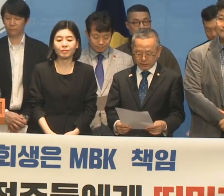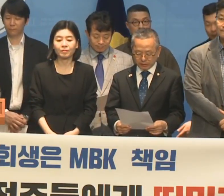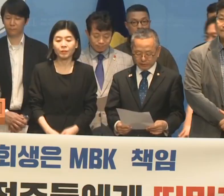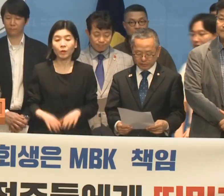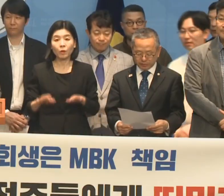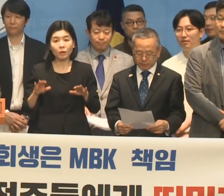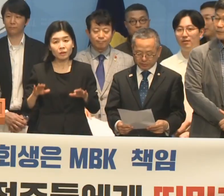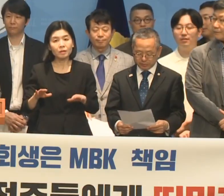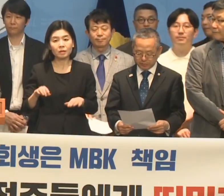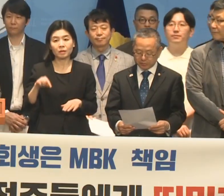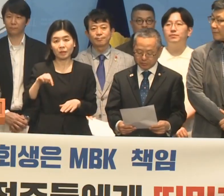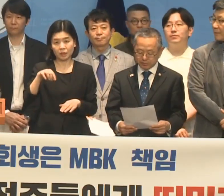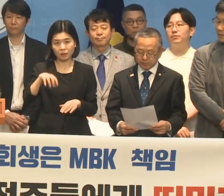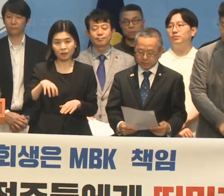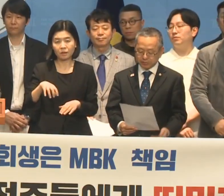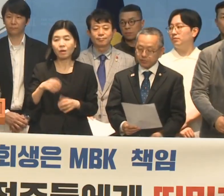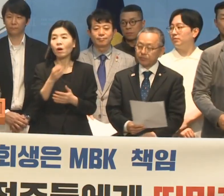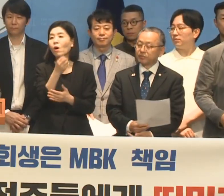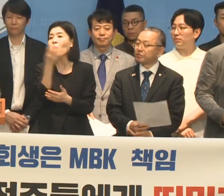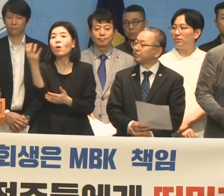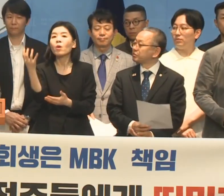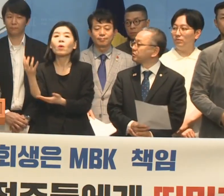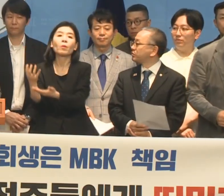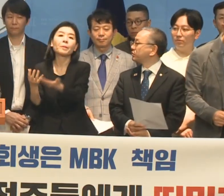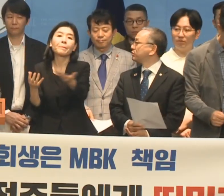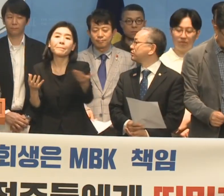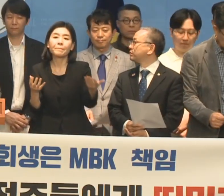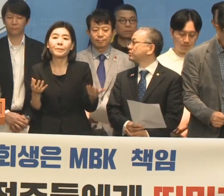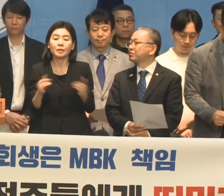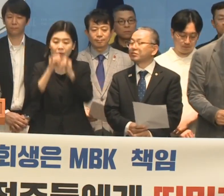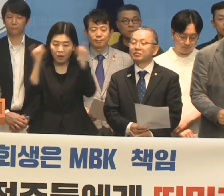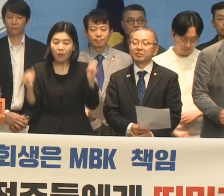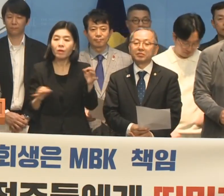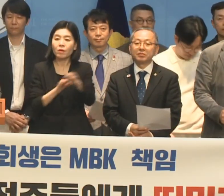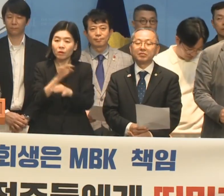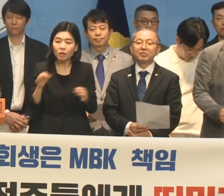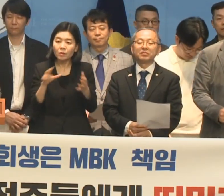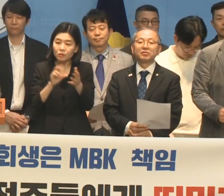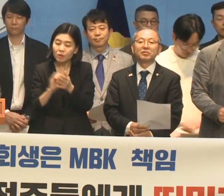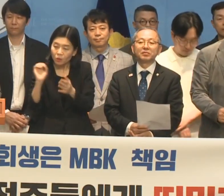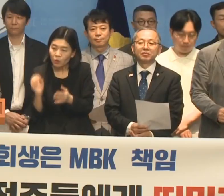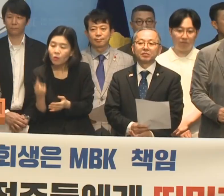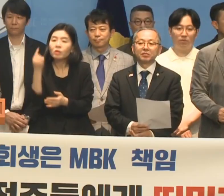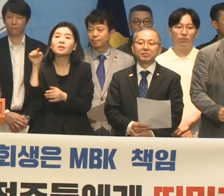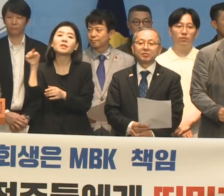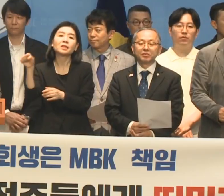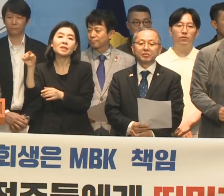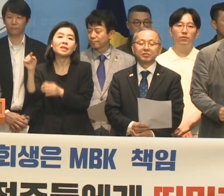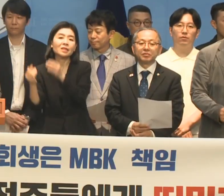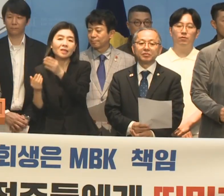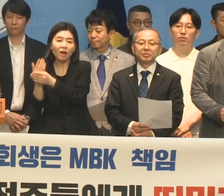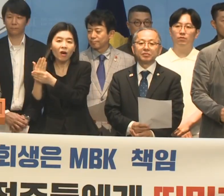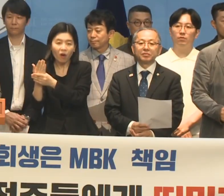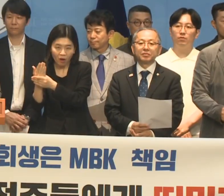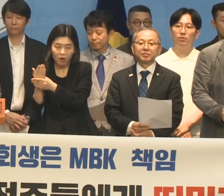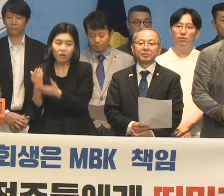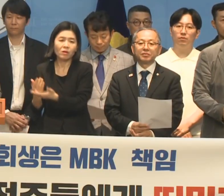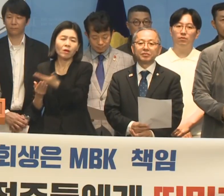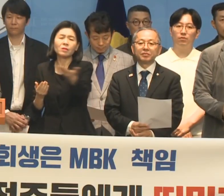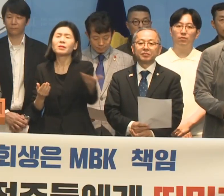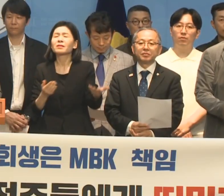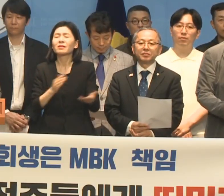이 자리는 언론지상을 통해서 사회 경제적 문제를 유발한 사건으로 이미 여러분이